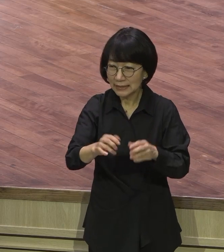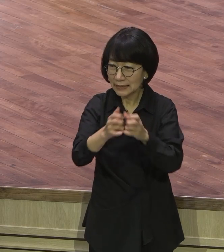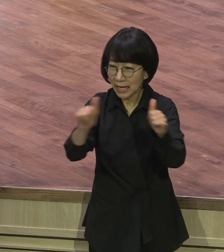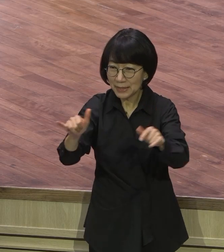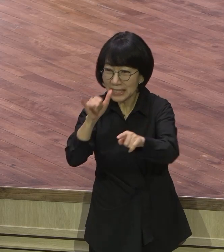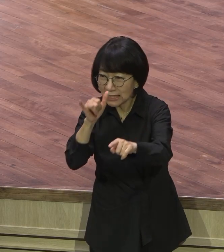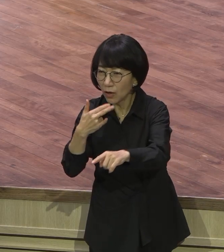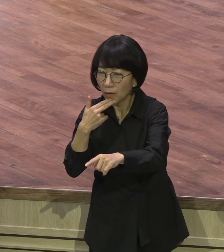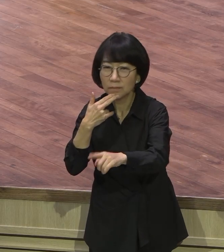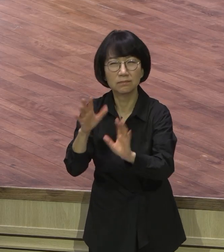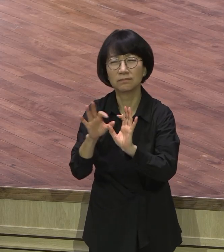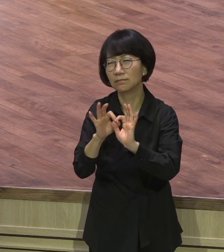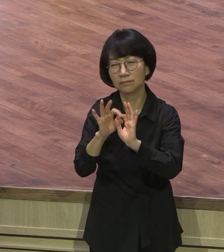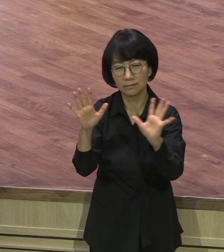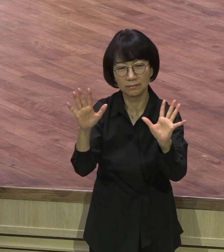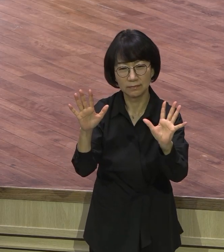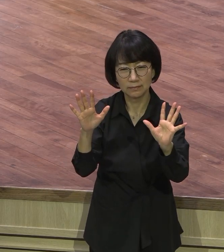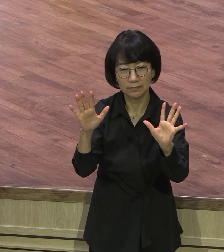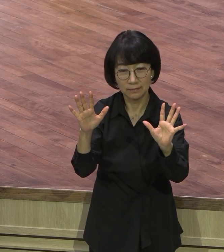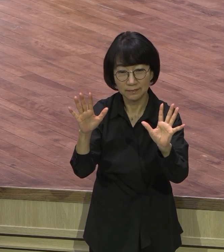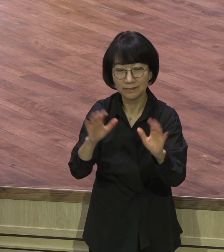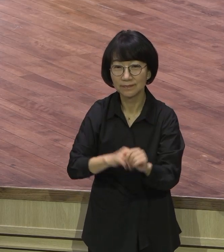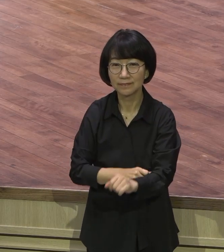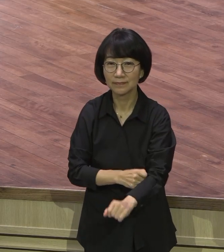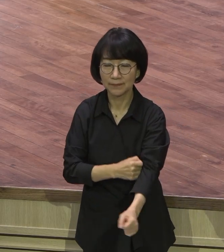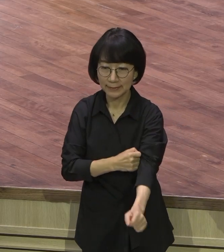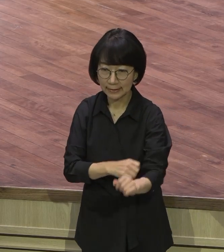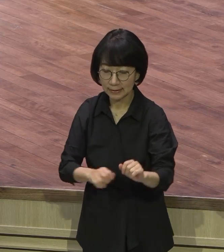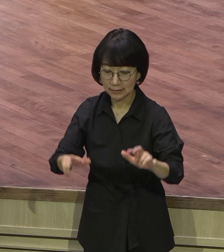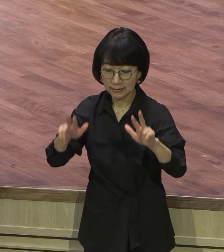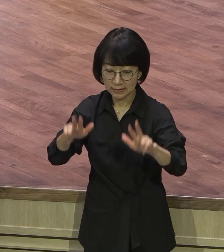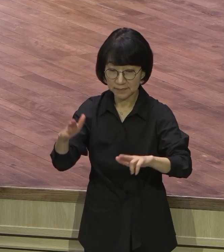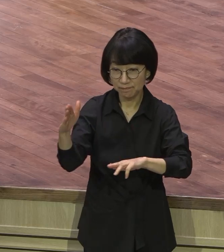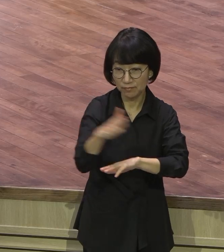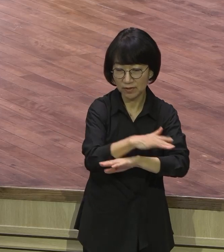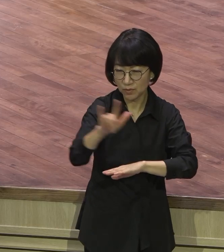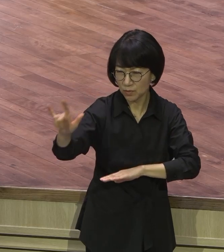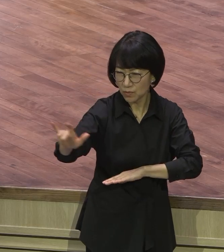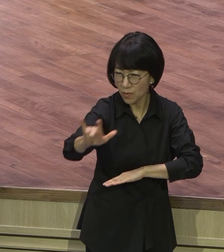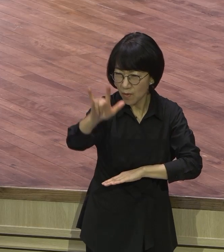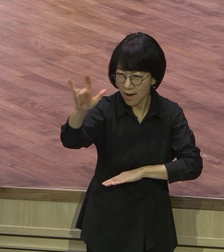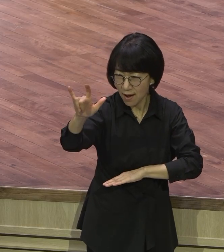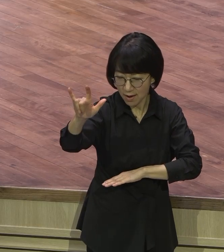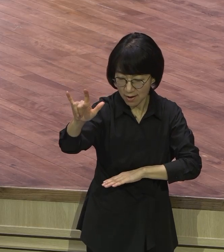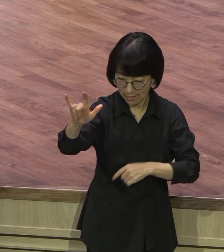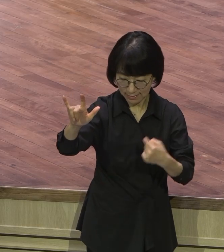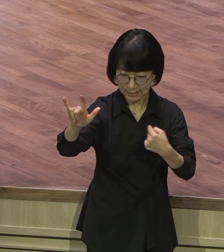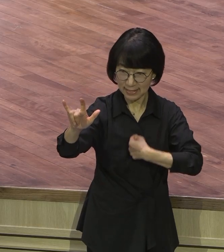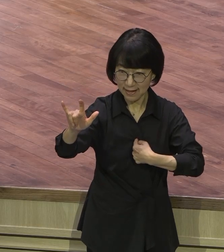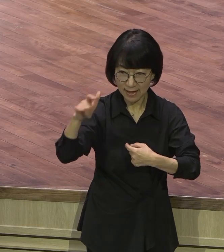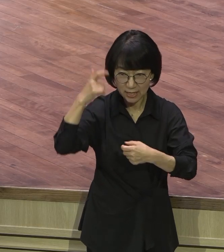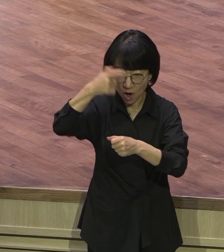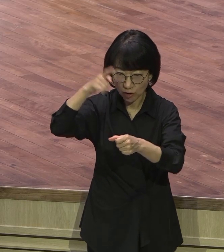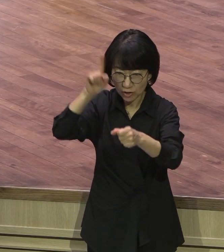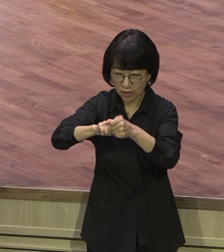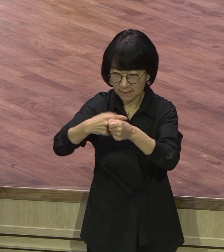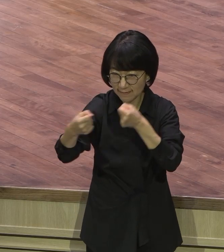없다가 문제가 아니라 이거는 지금부터는 코로나19는 너와 나와 영적 싸움이다 라고